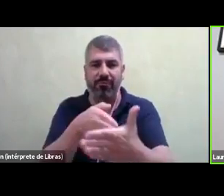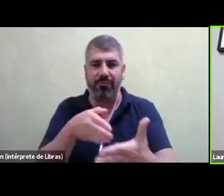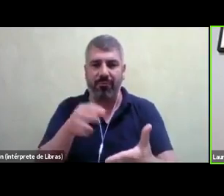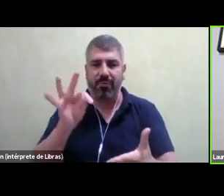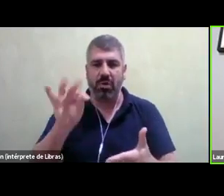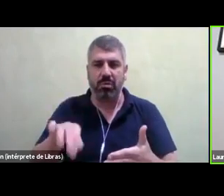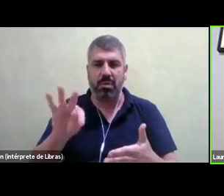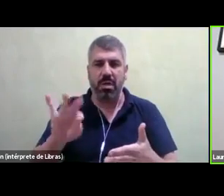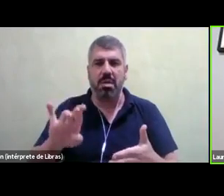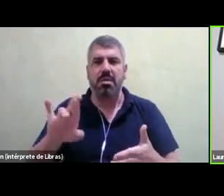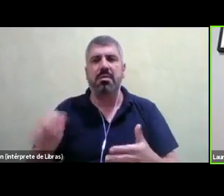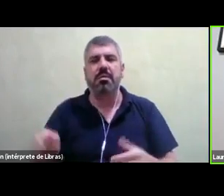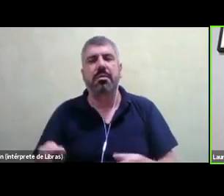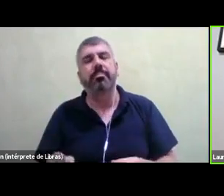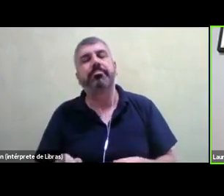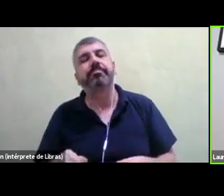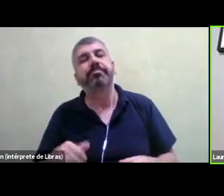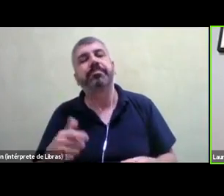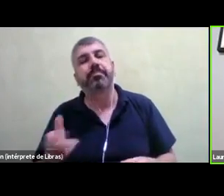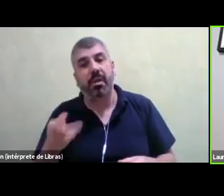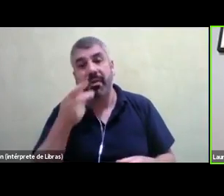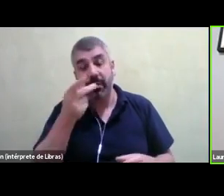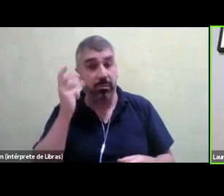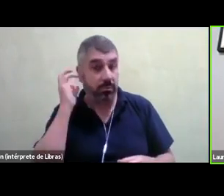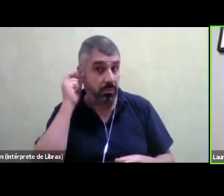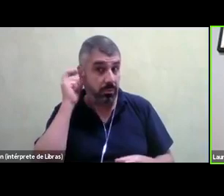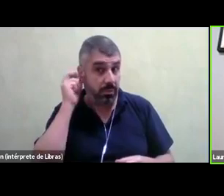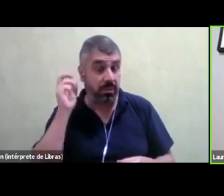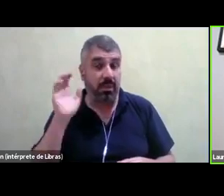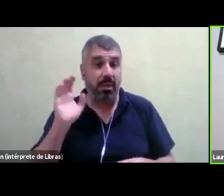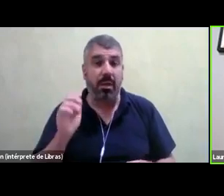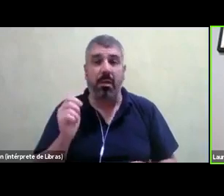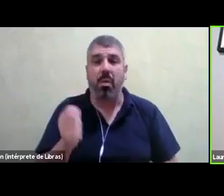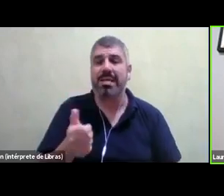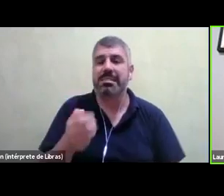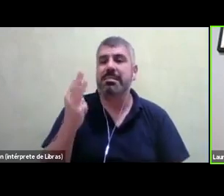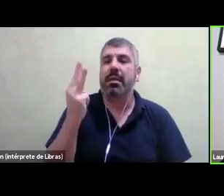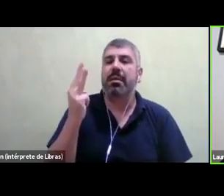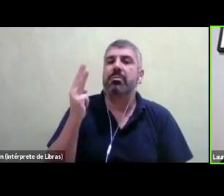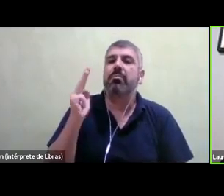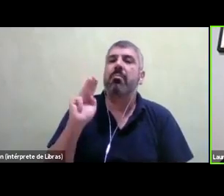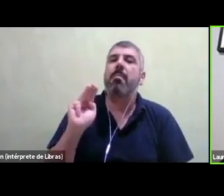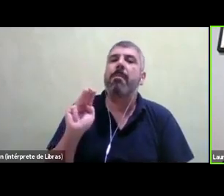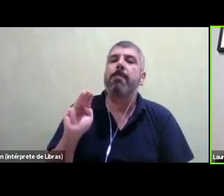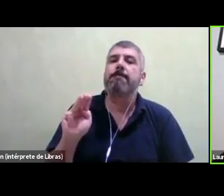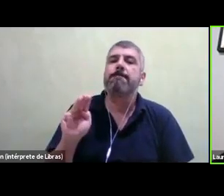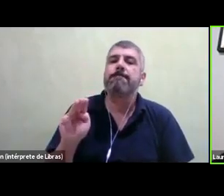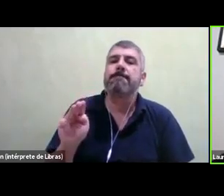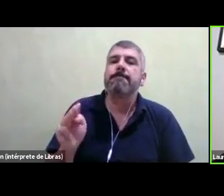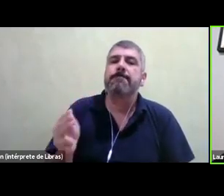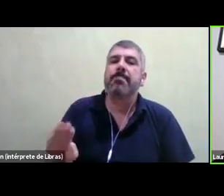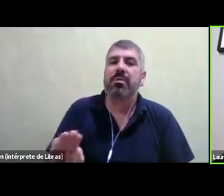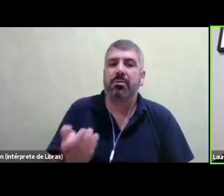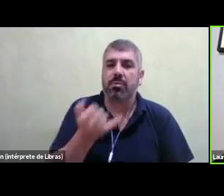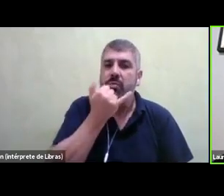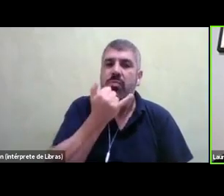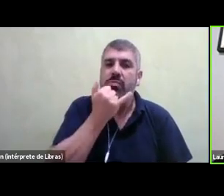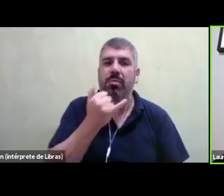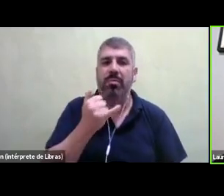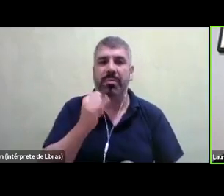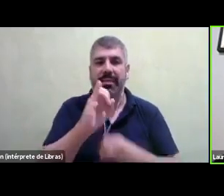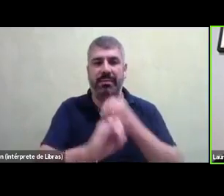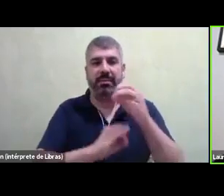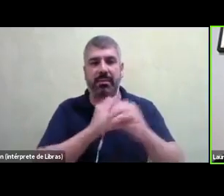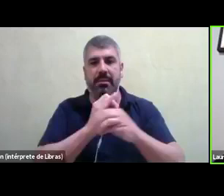aqui, como a própria Antonieta mencionou também, são quase 3 milhões... Opa, minha internet está instável aqui, vocês